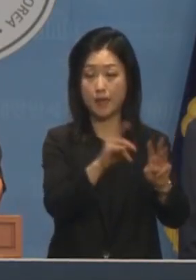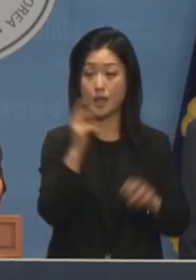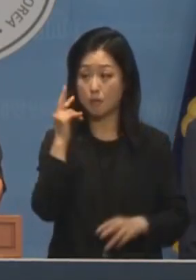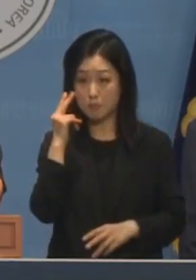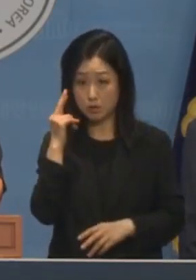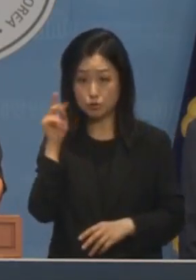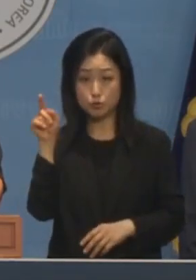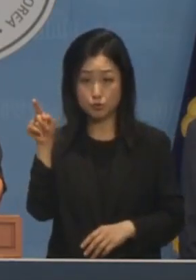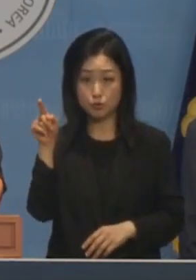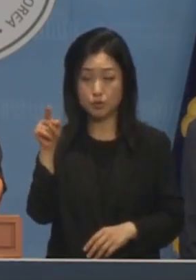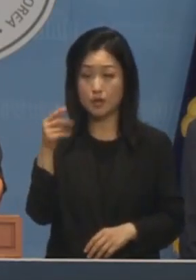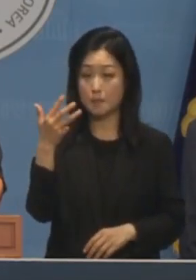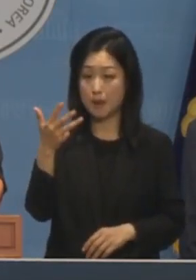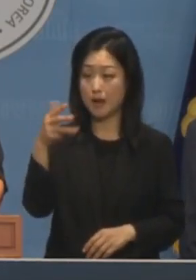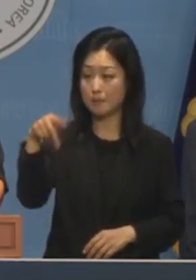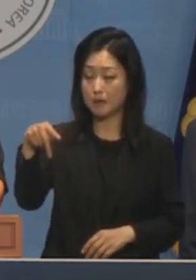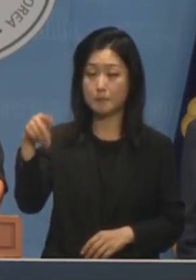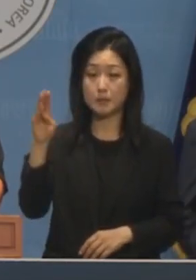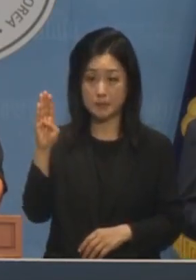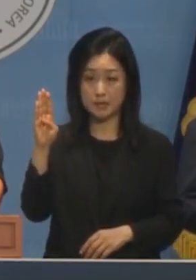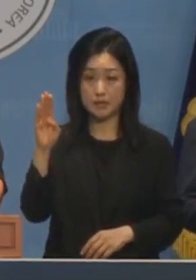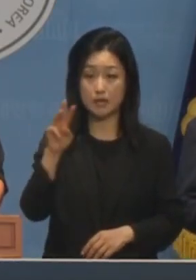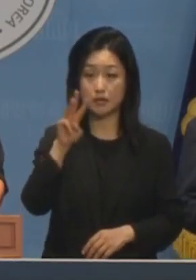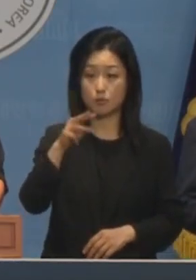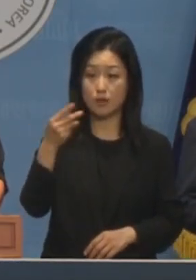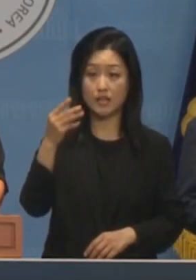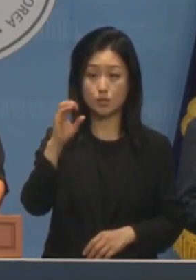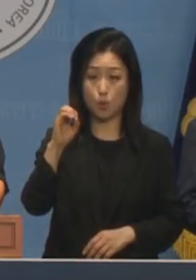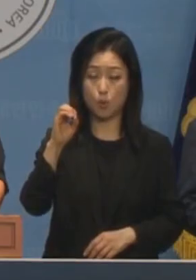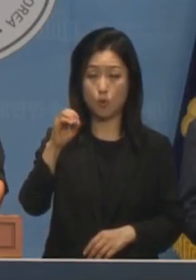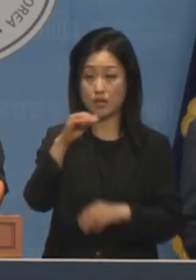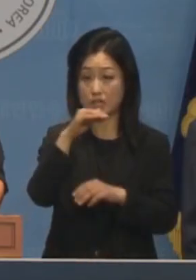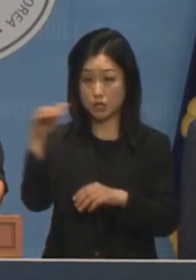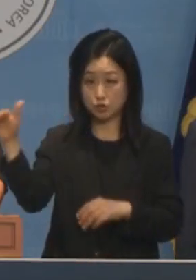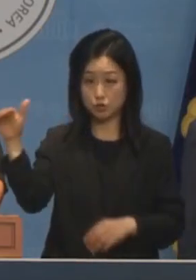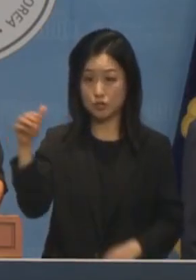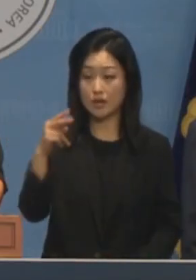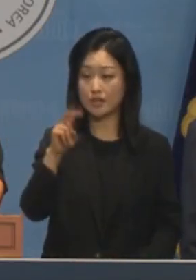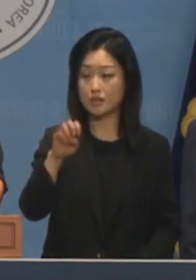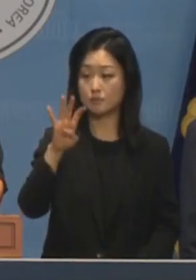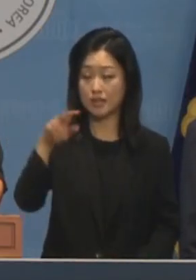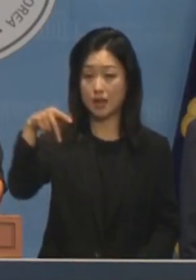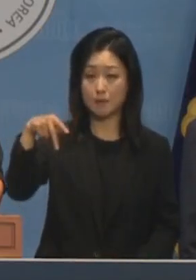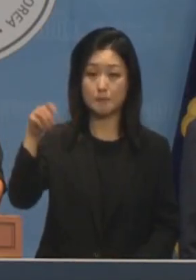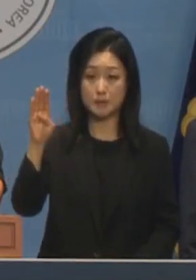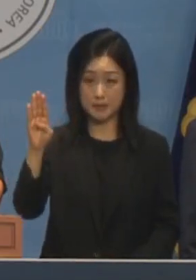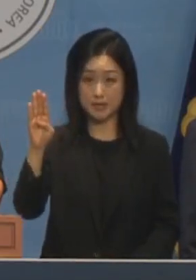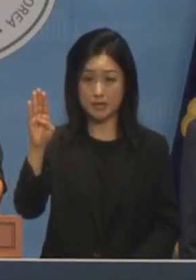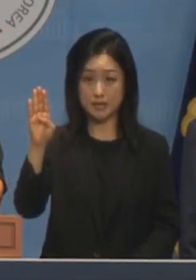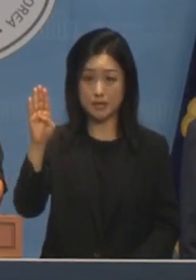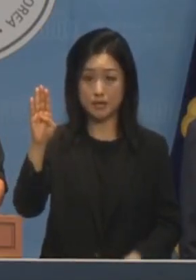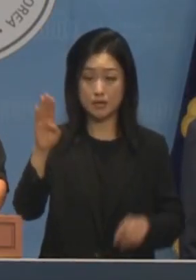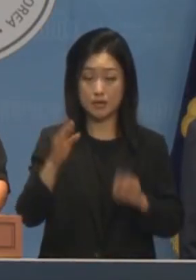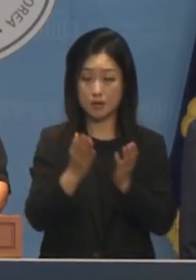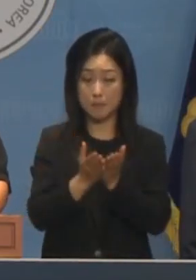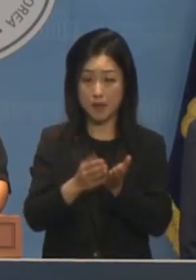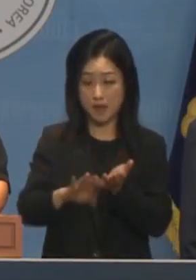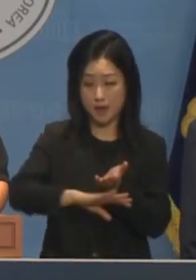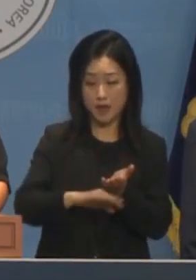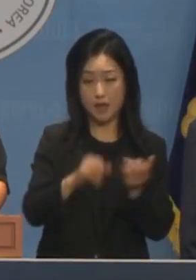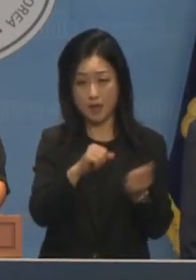미국의 경우 8 ppb, WHO 기준으로는 24 ppb면 수장 레저